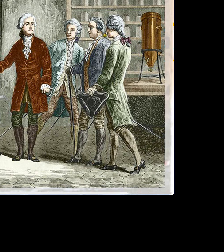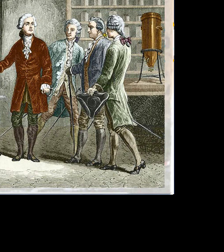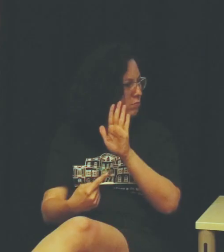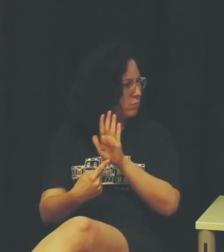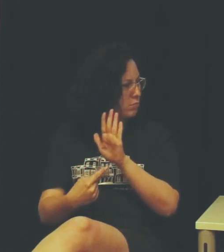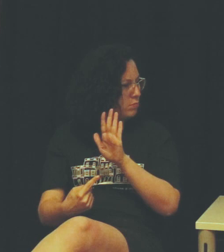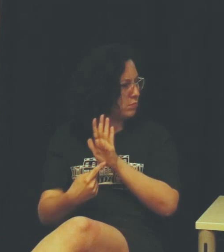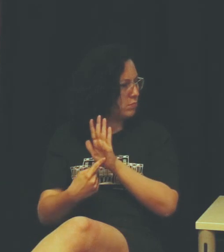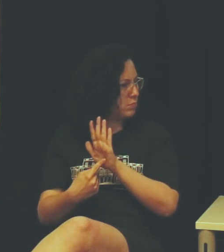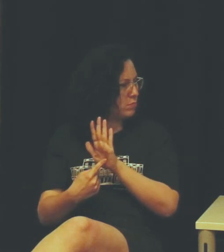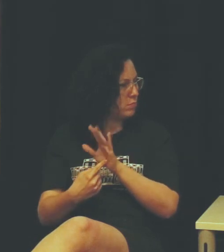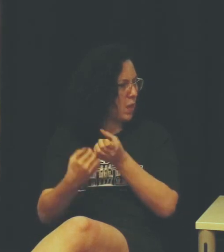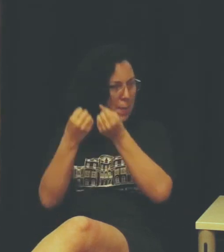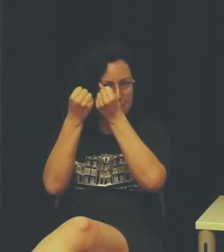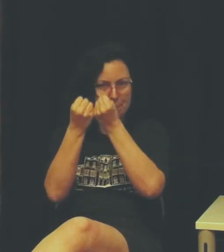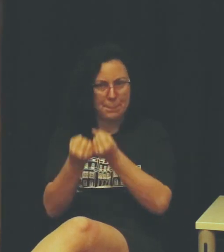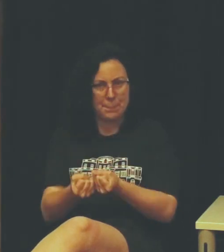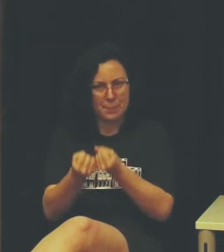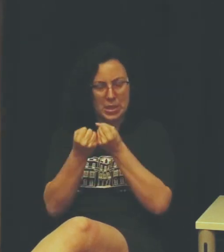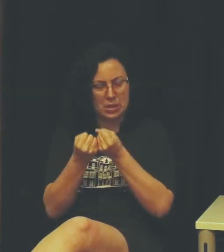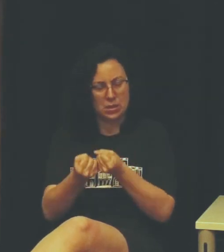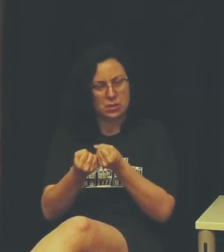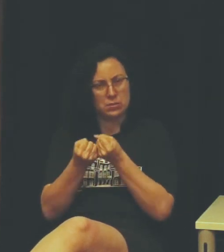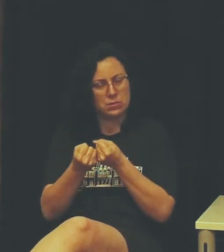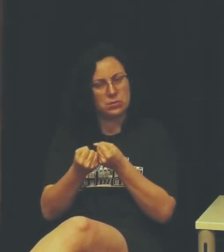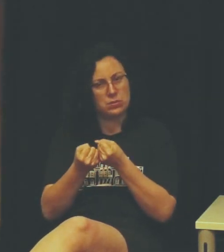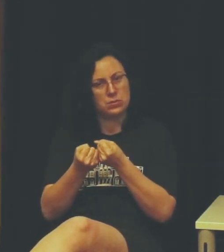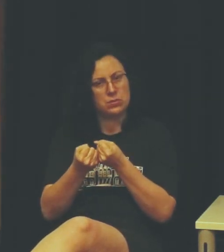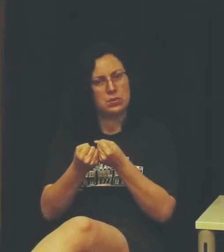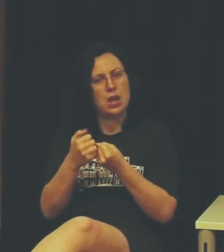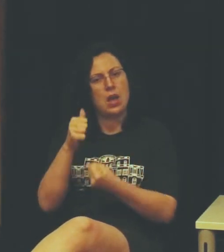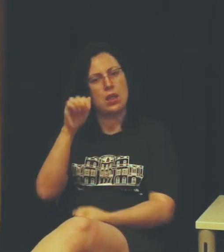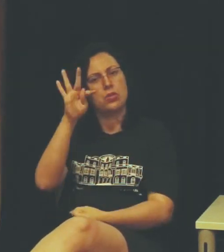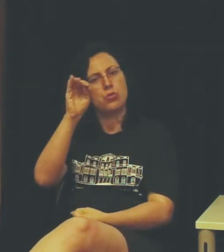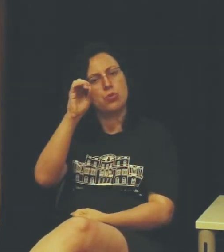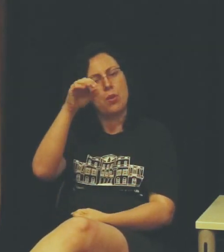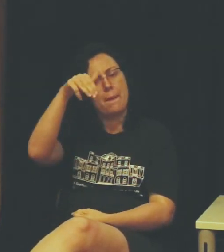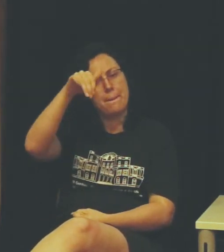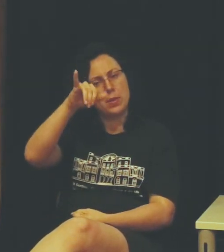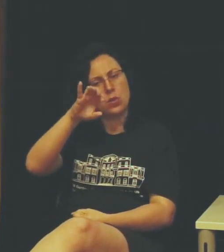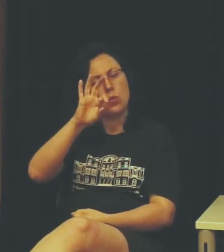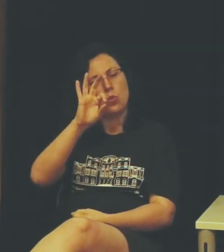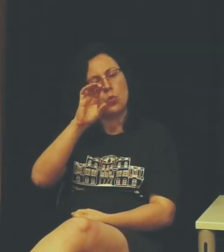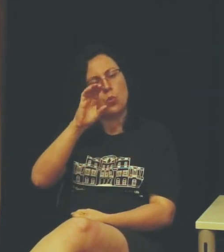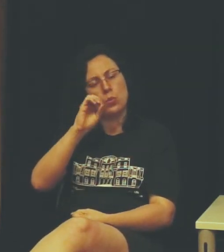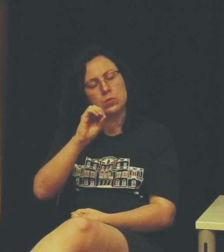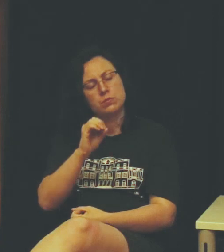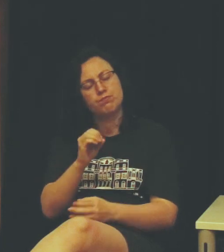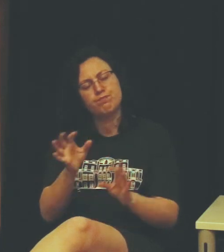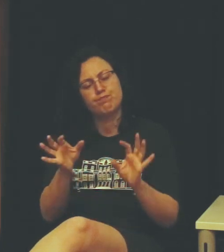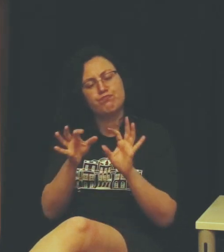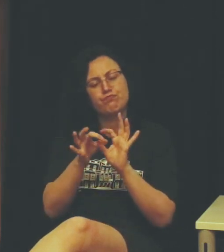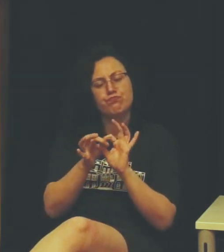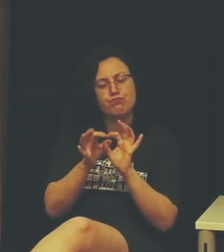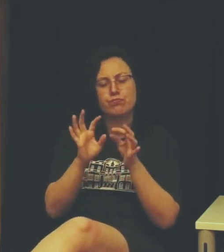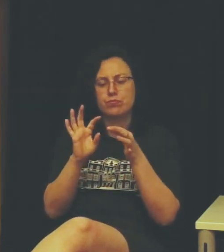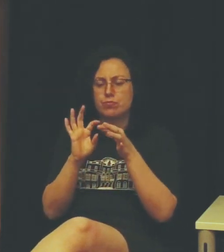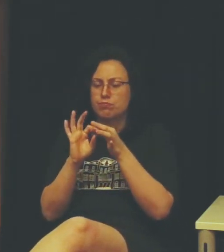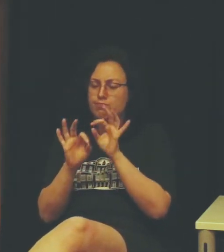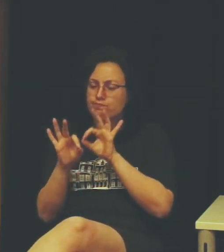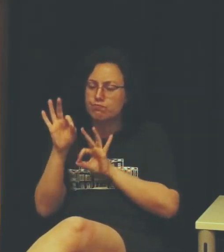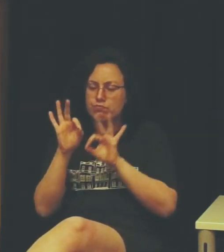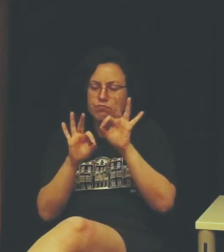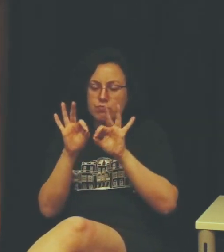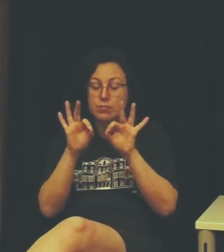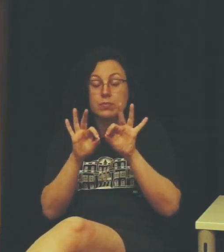alguns deles as suas massas atômicas, e depois do momento em que ele começou a relacionar esses elementos químicos com suas propriedades,